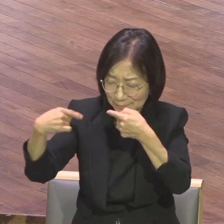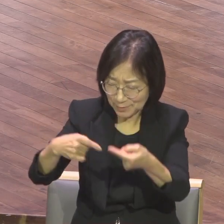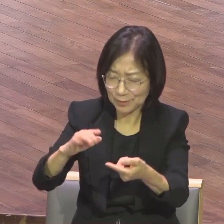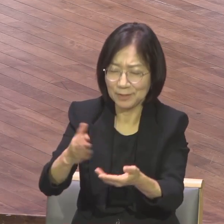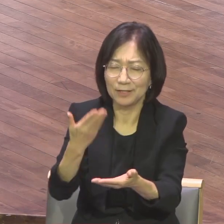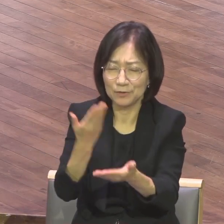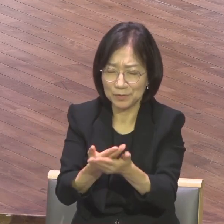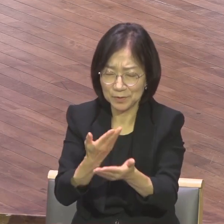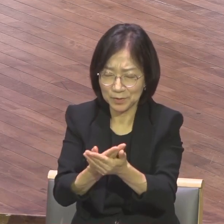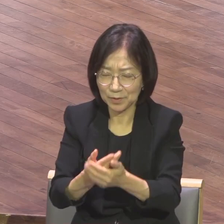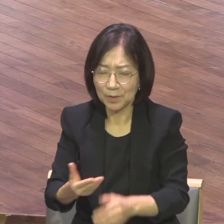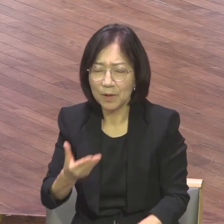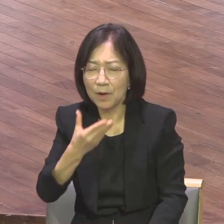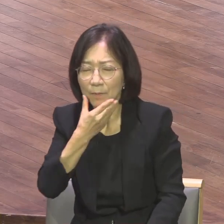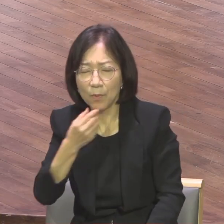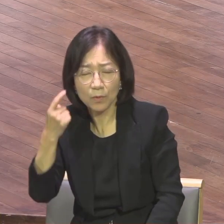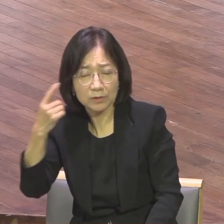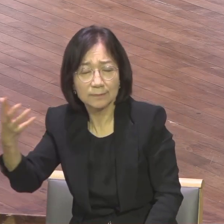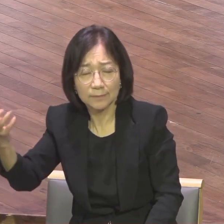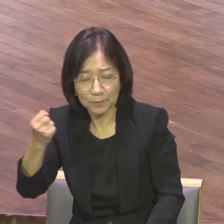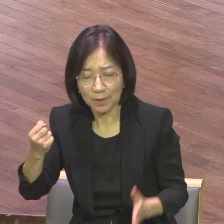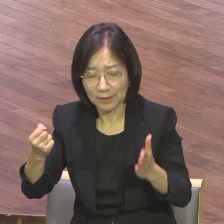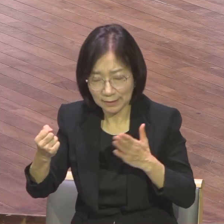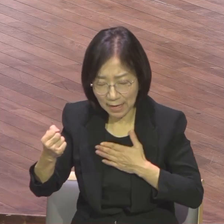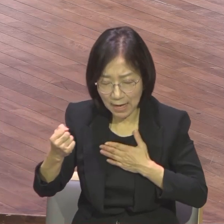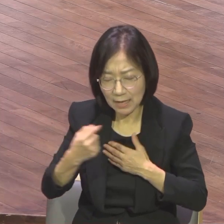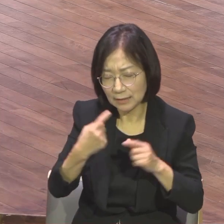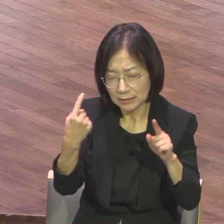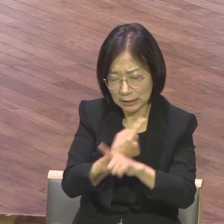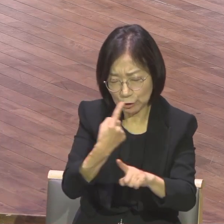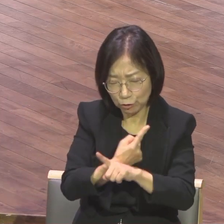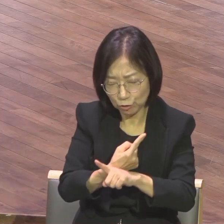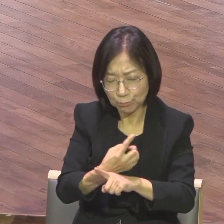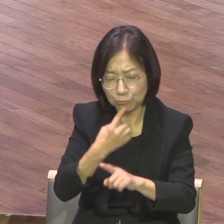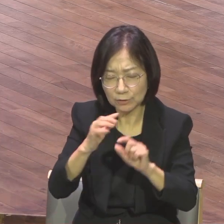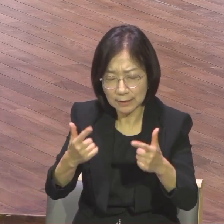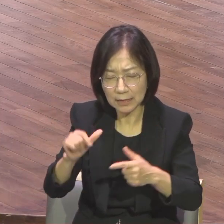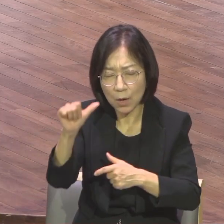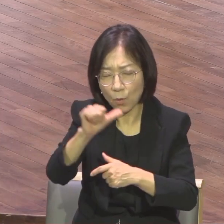나를 치유하고 237나라 5천 종족을 치유하는 일에 쓰임받는